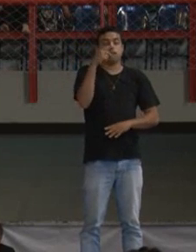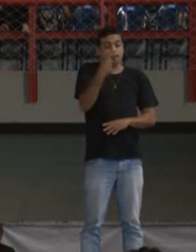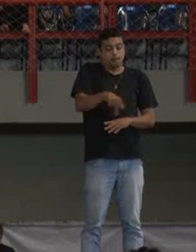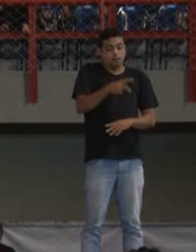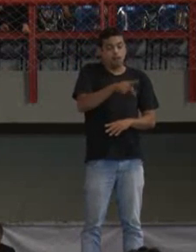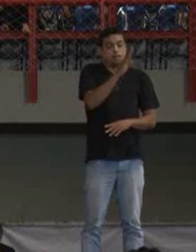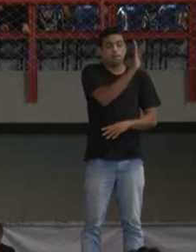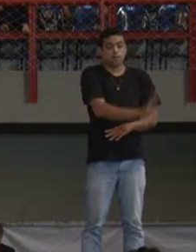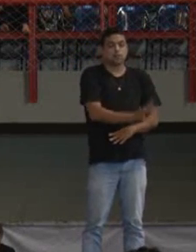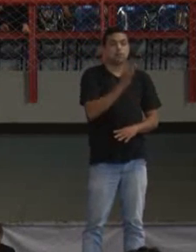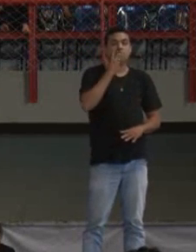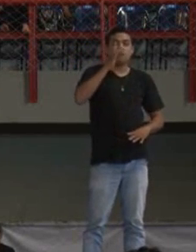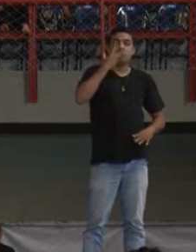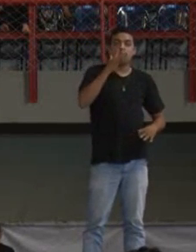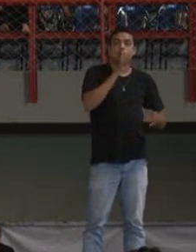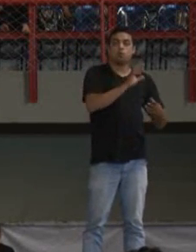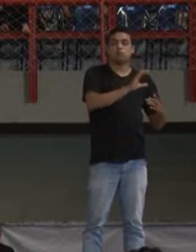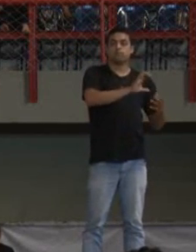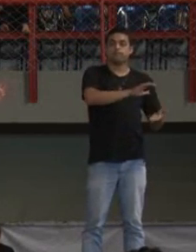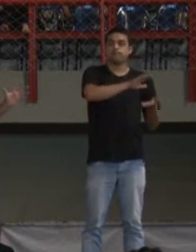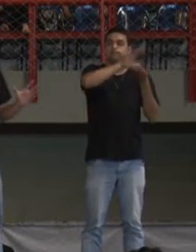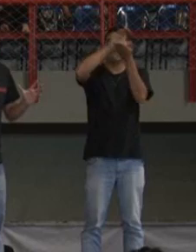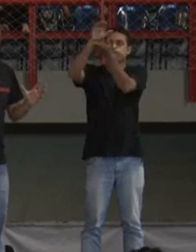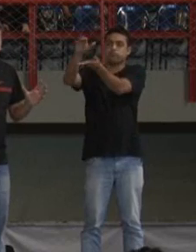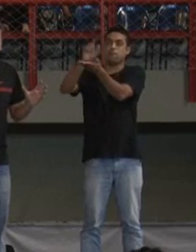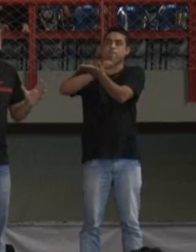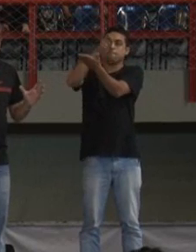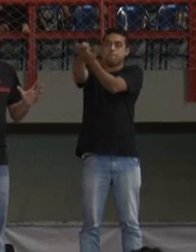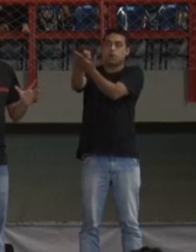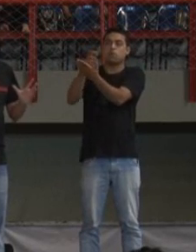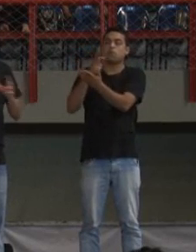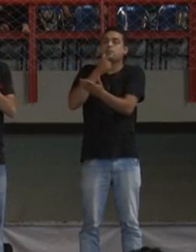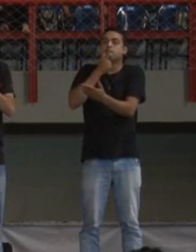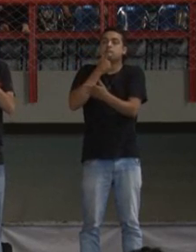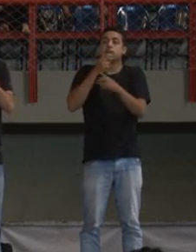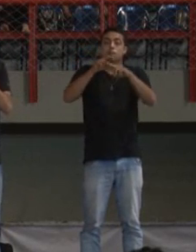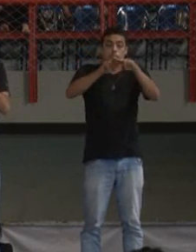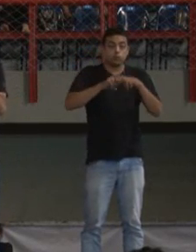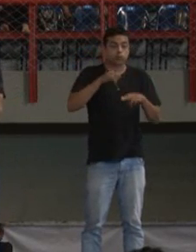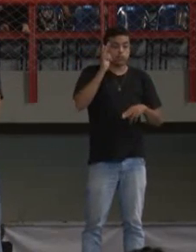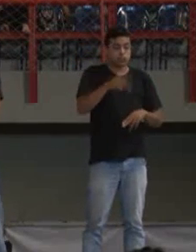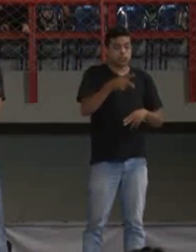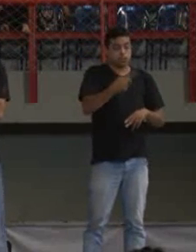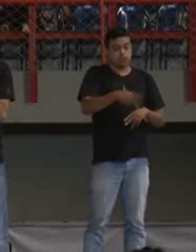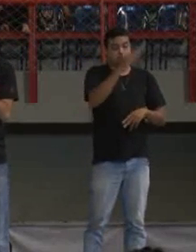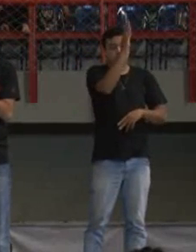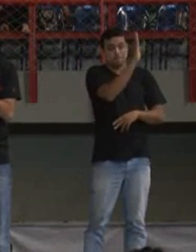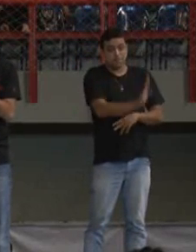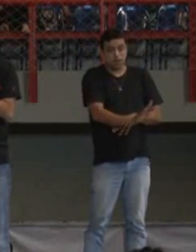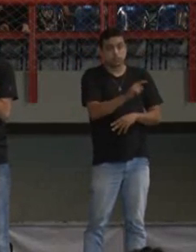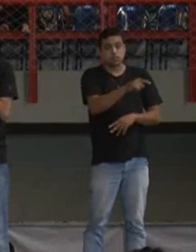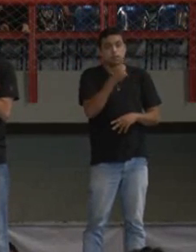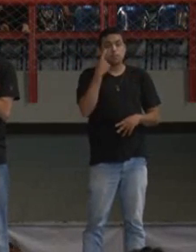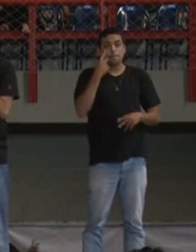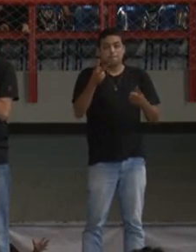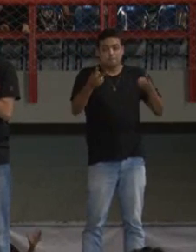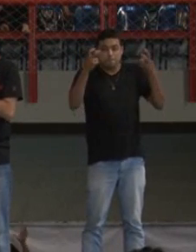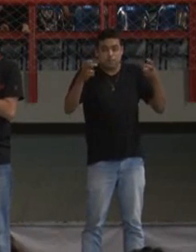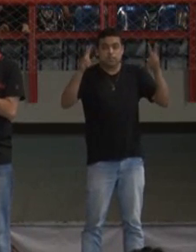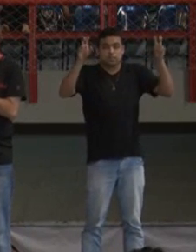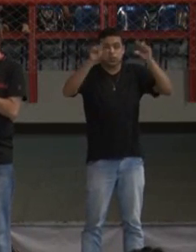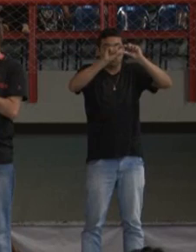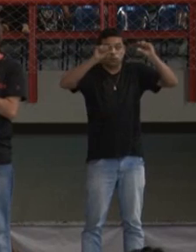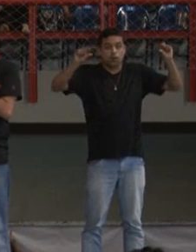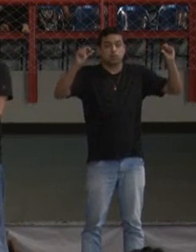ouro. Costuma-se falar acerca da mineração. A mineração deixou, olha que expressão interessante, boa de Enem, boa